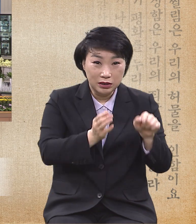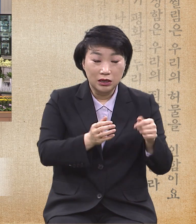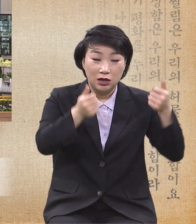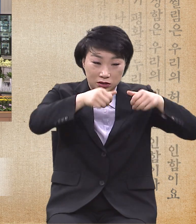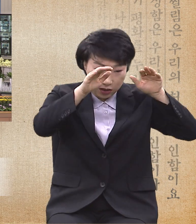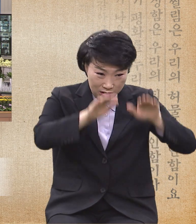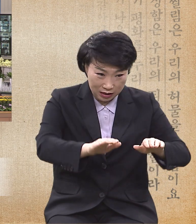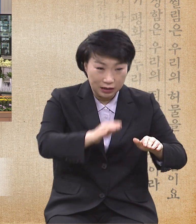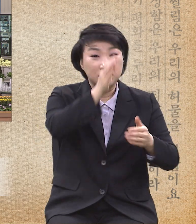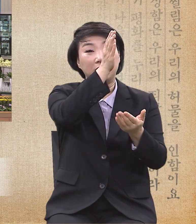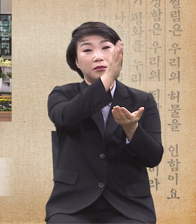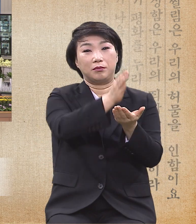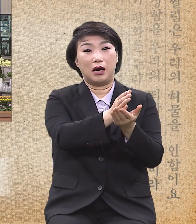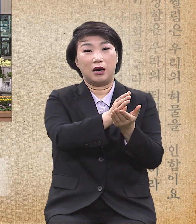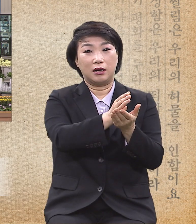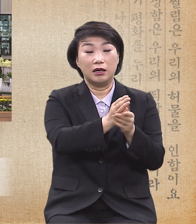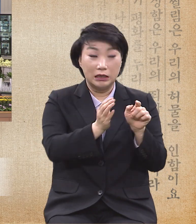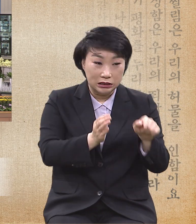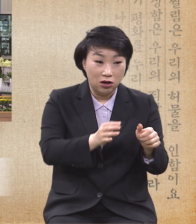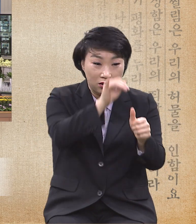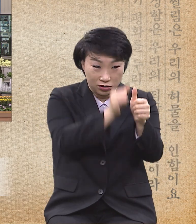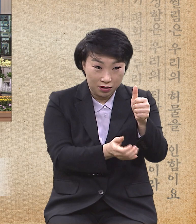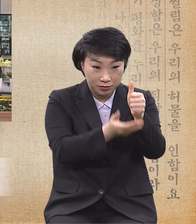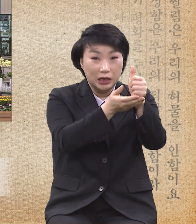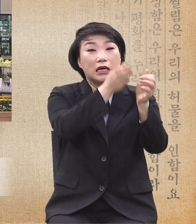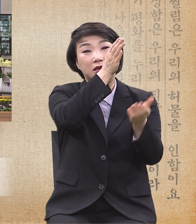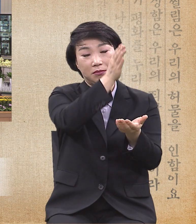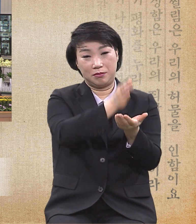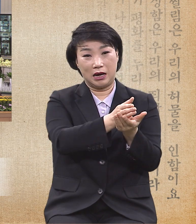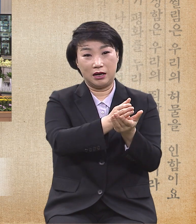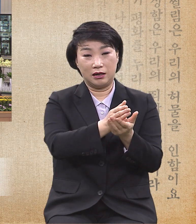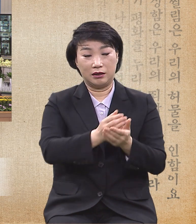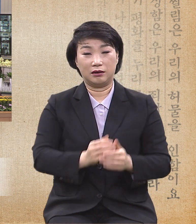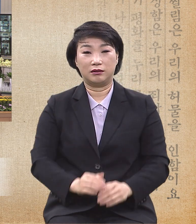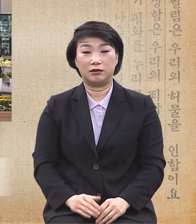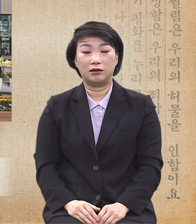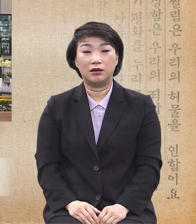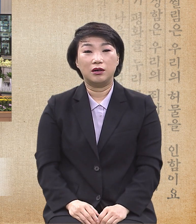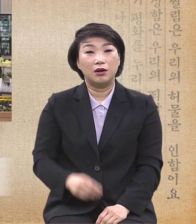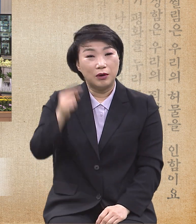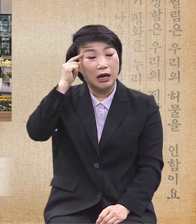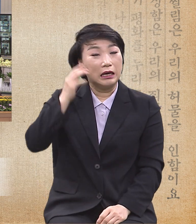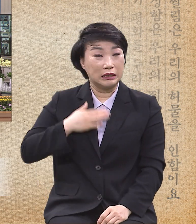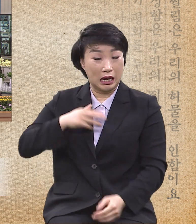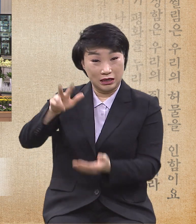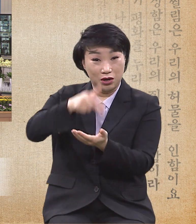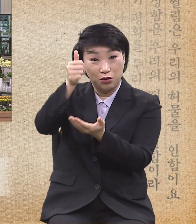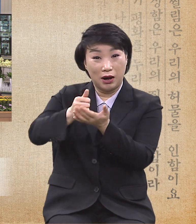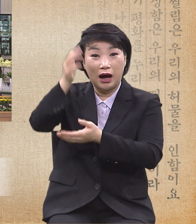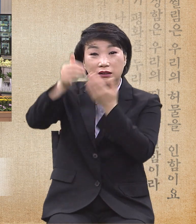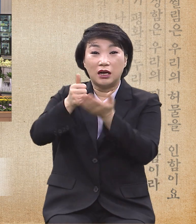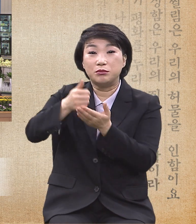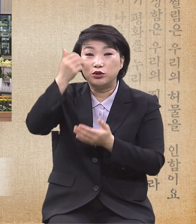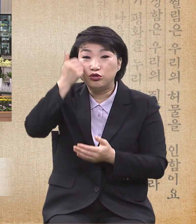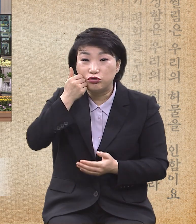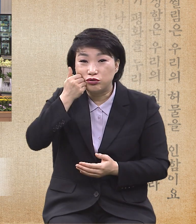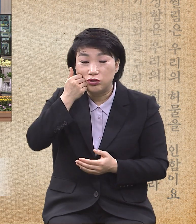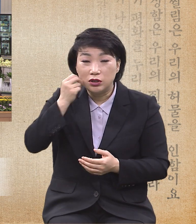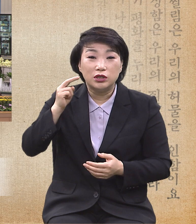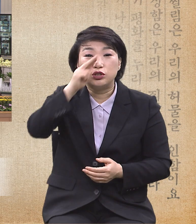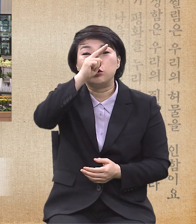말며 그것들에게 절하지 말며 그것들을 섬기지 말라. 나 여호와 너희